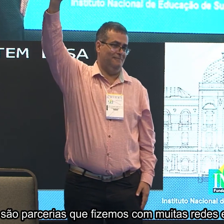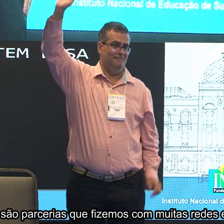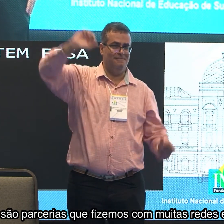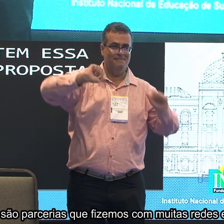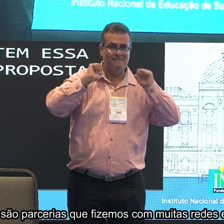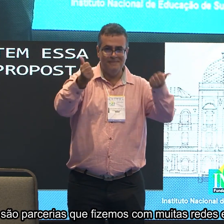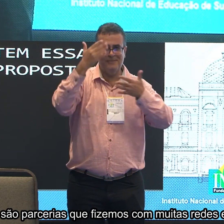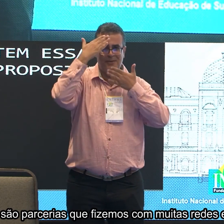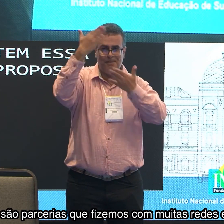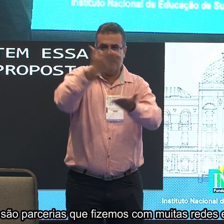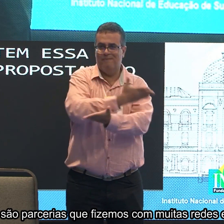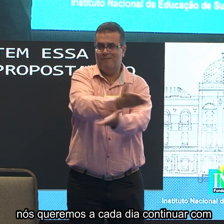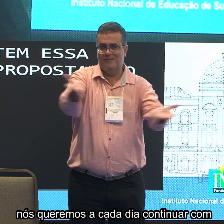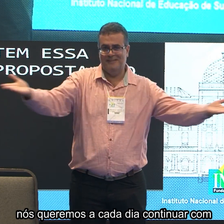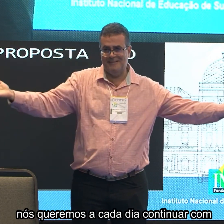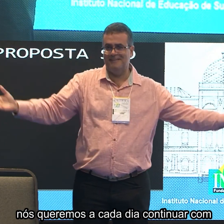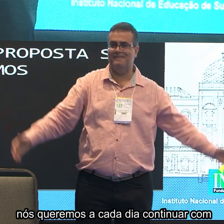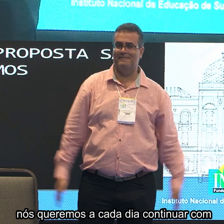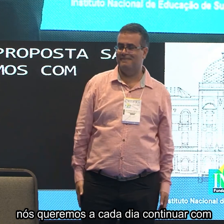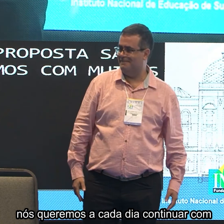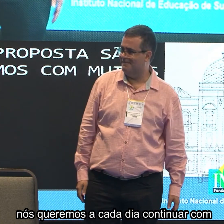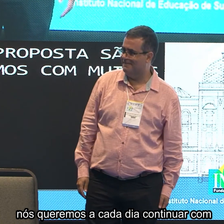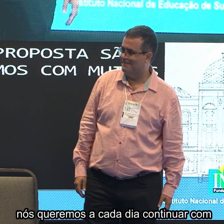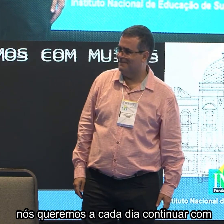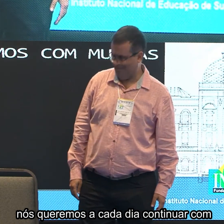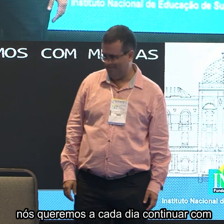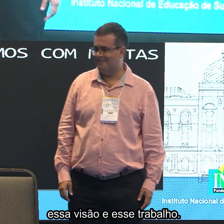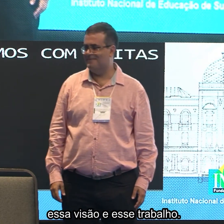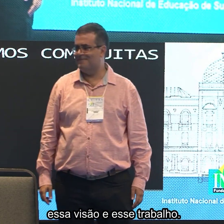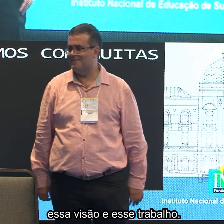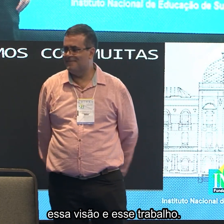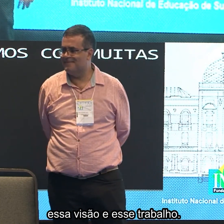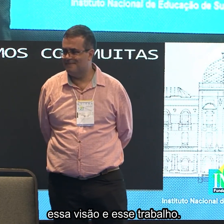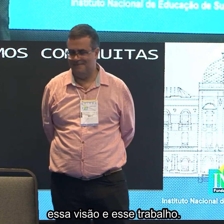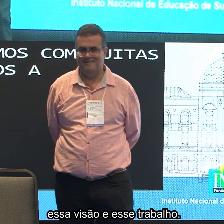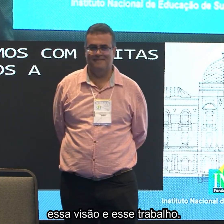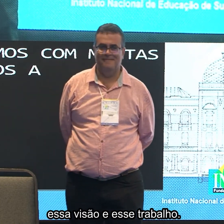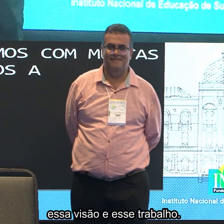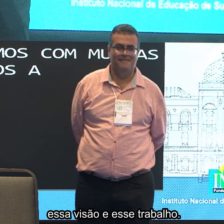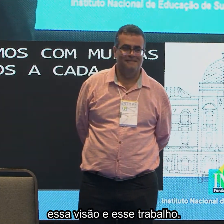redes, e nós queremos a cada dia continuar com essa visão e com esse trabalho.